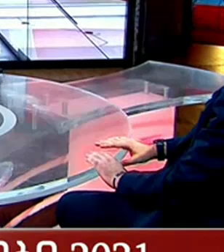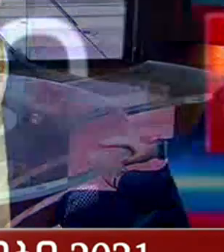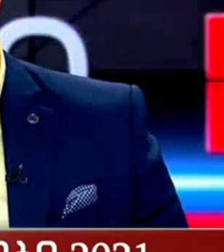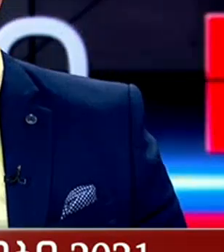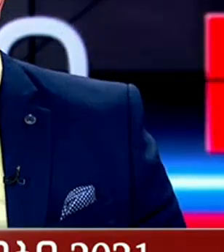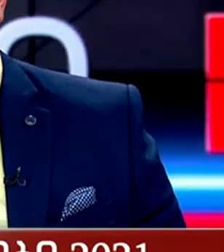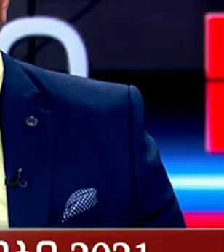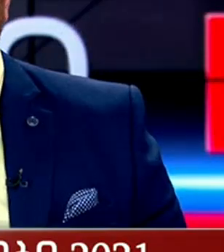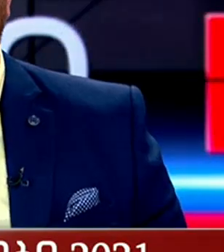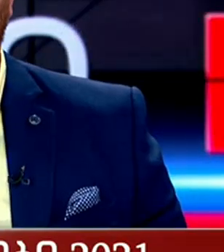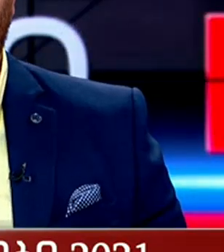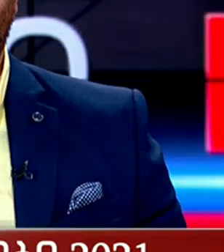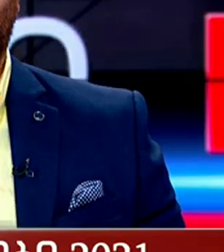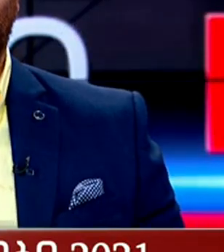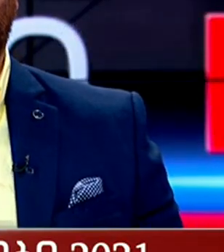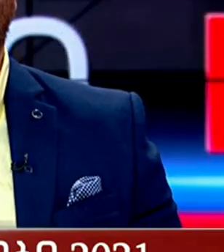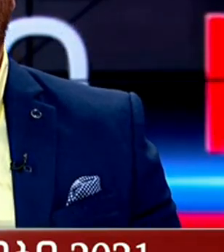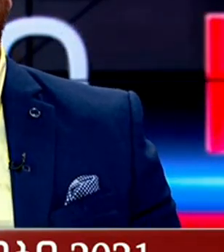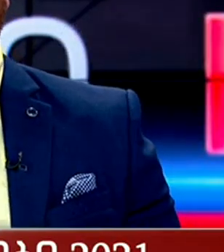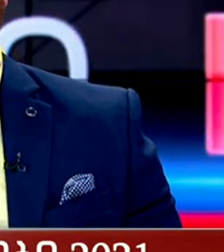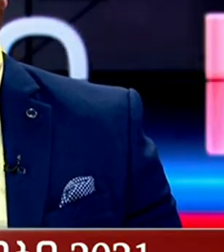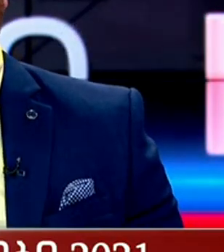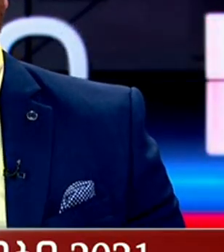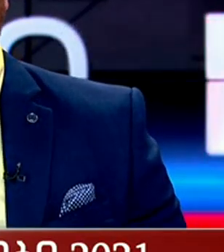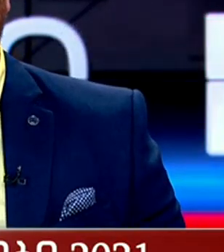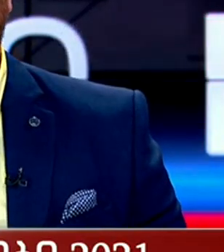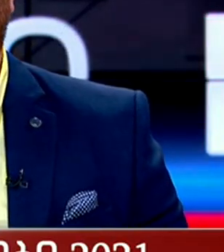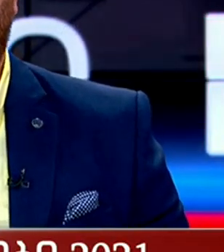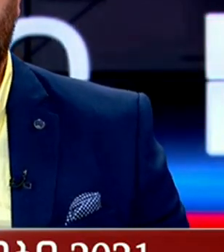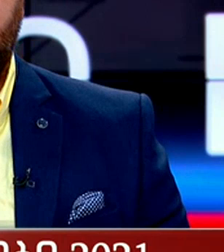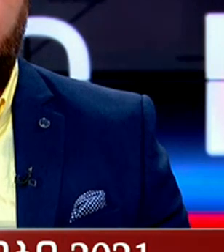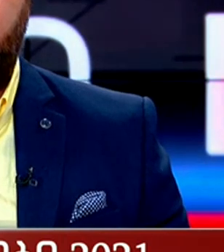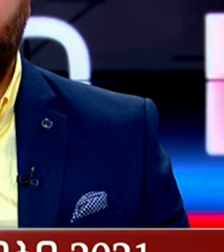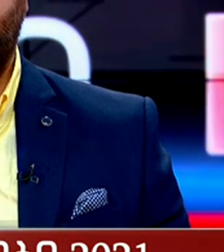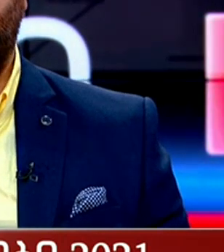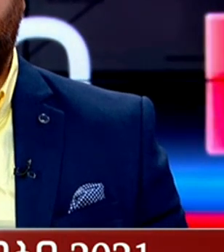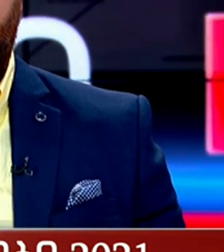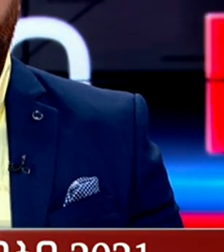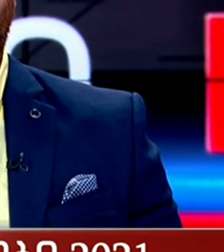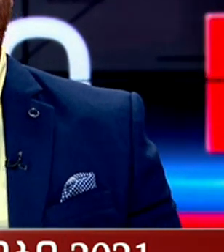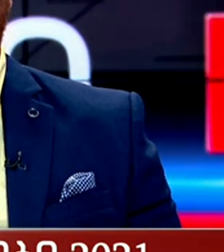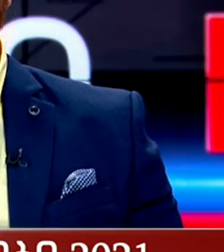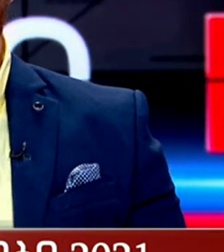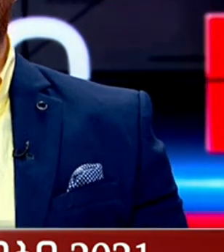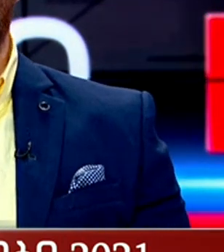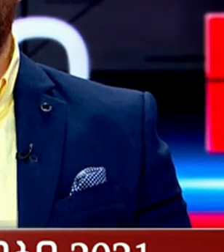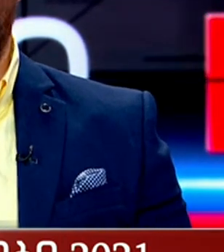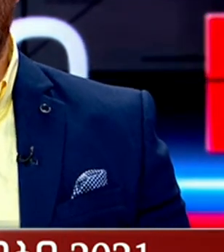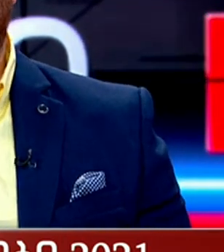Ფინგი გამოიმართა, მაგდა რამდენიმე წუთის წინ, სადაც გამოცხადდა ბოლო მონაცემები, რომელიც ეხება ამ მრჩეველთა აქტივობას, ეს არის